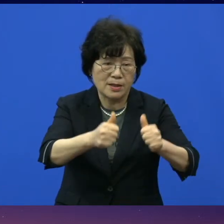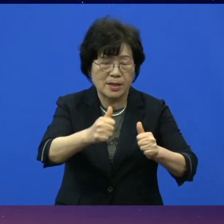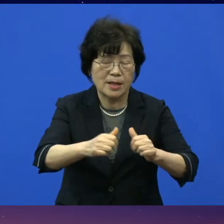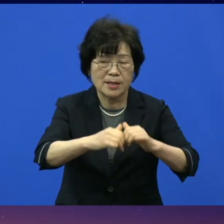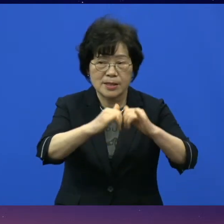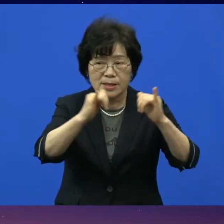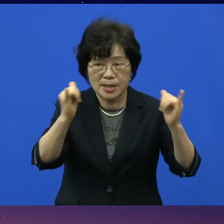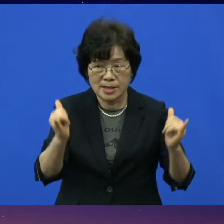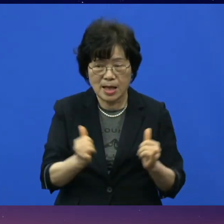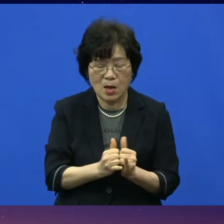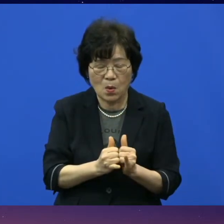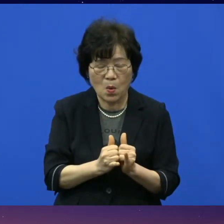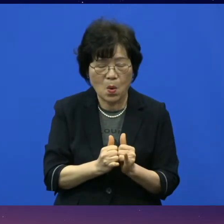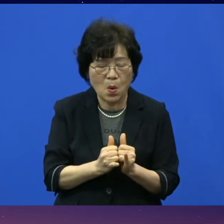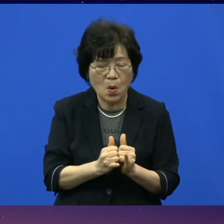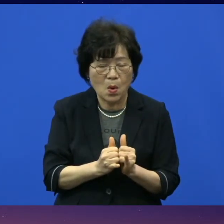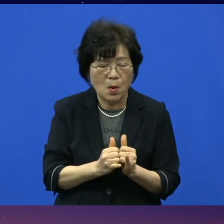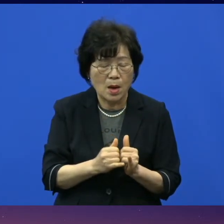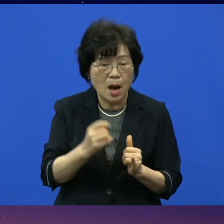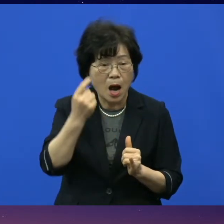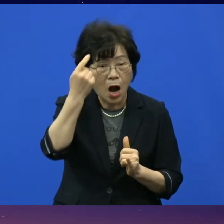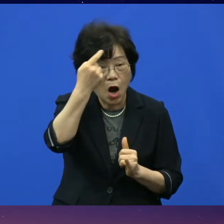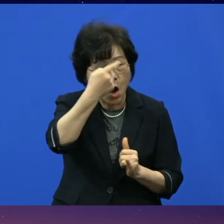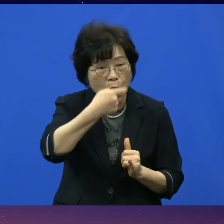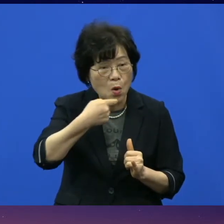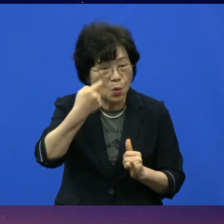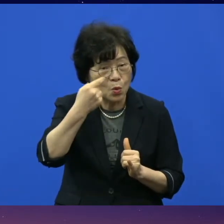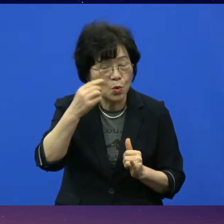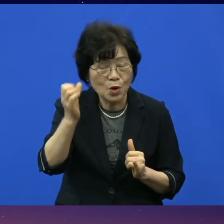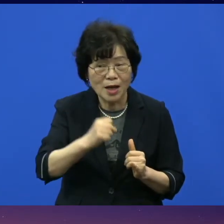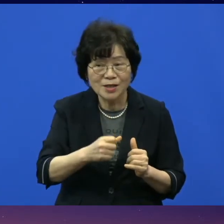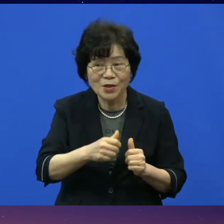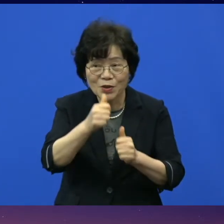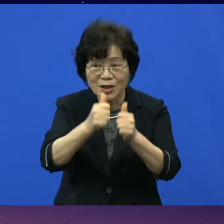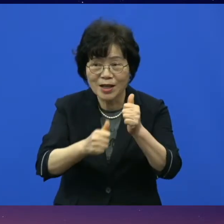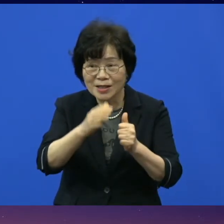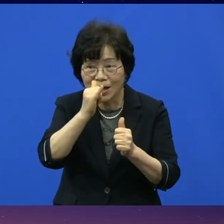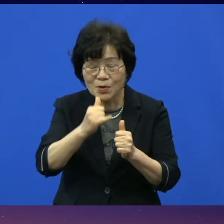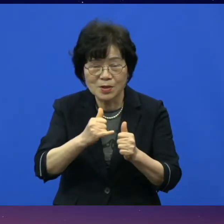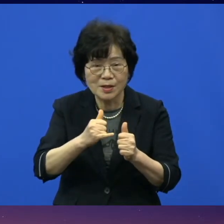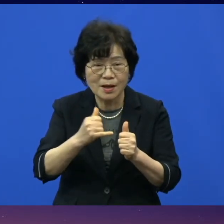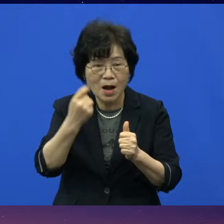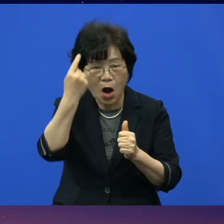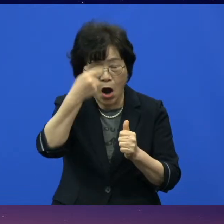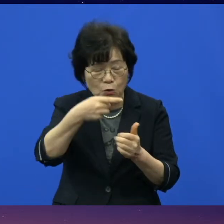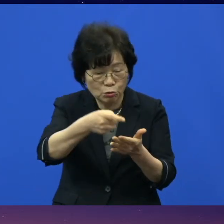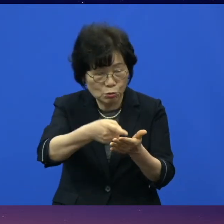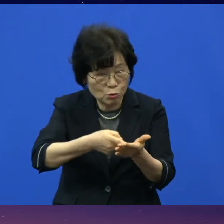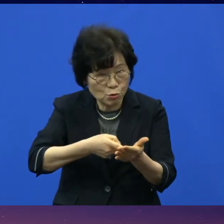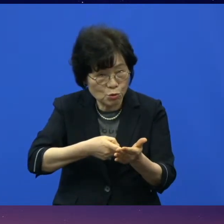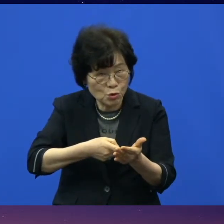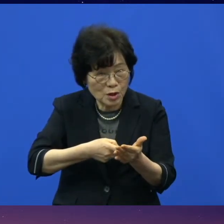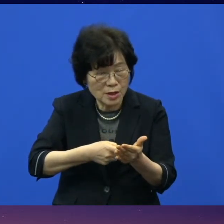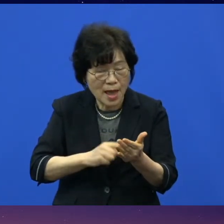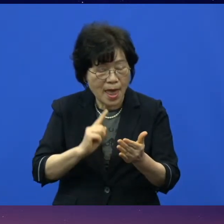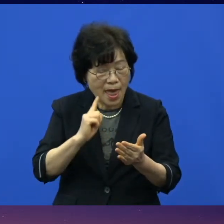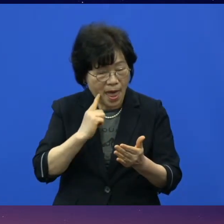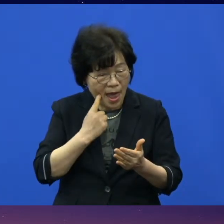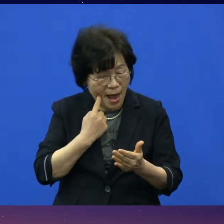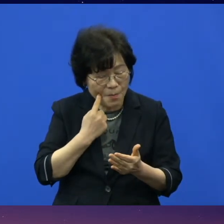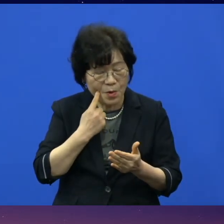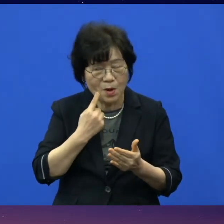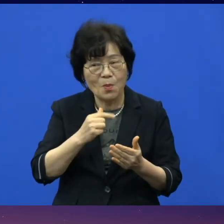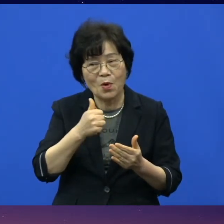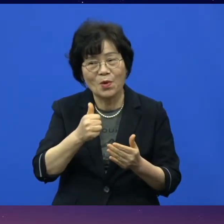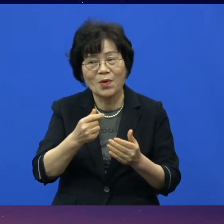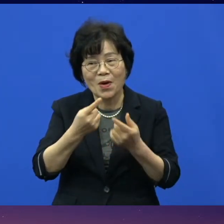가지고도 경쟁합니다, 그죠? 예. 그러니까 우리가 막 수술도 하잖아요, 그죠? 학력 경쟁을